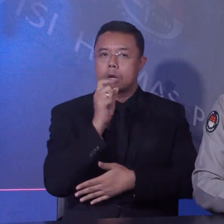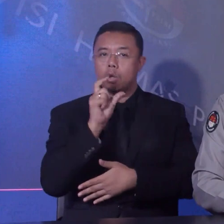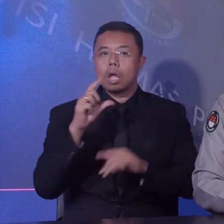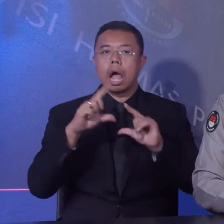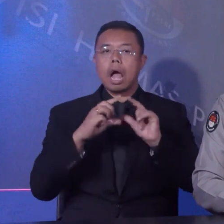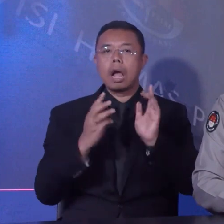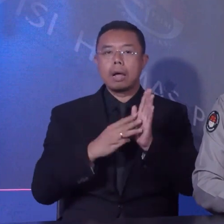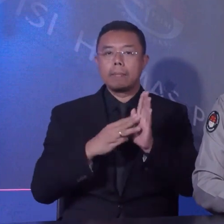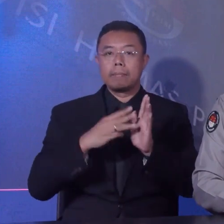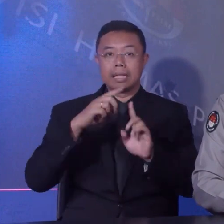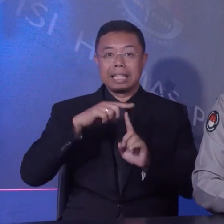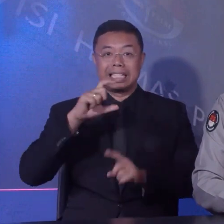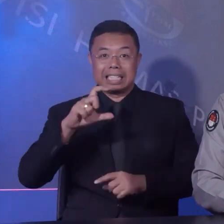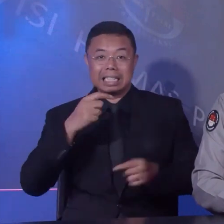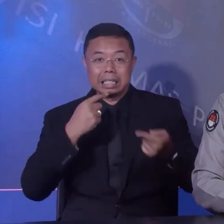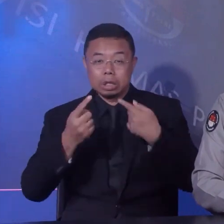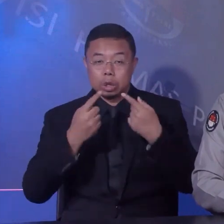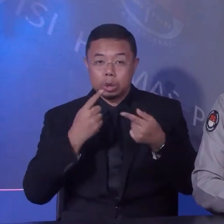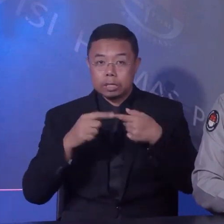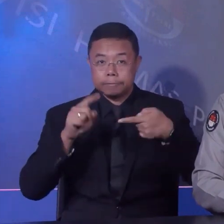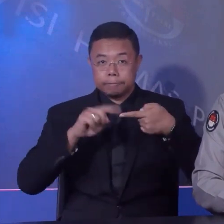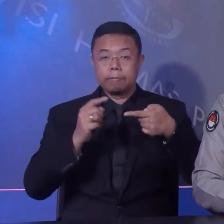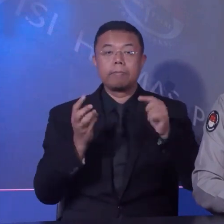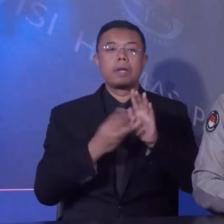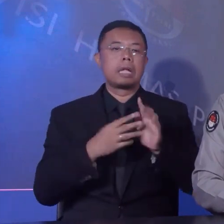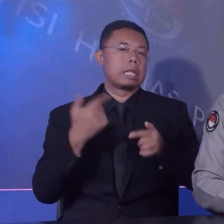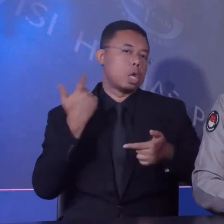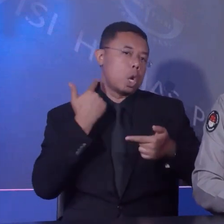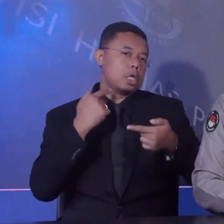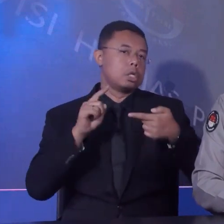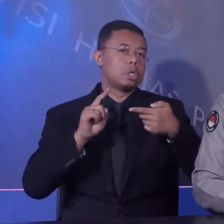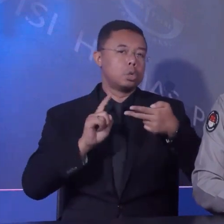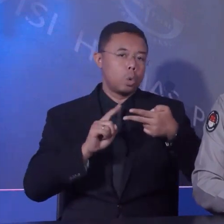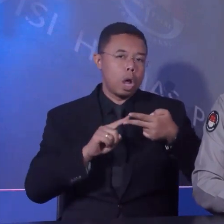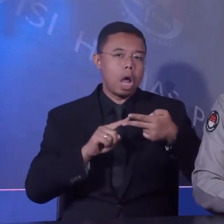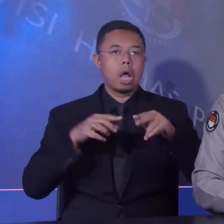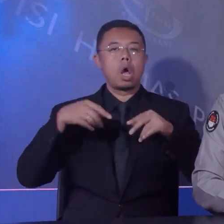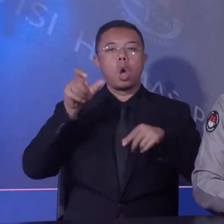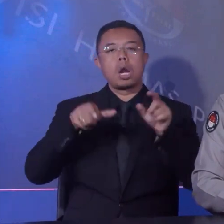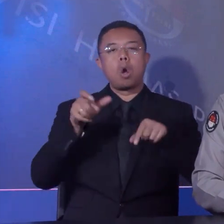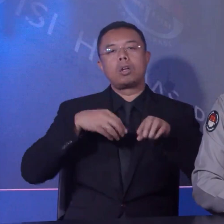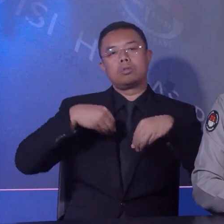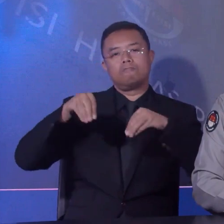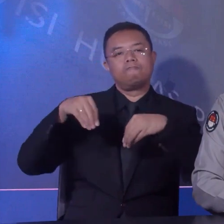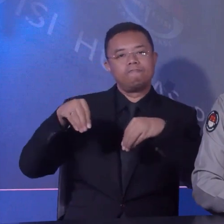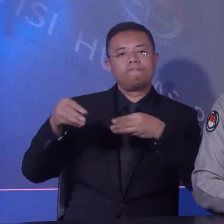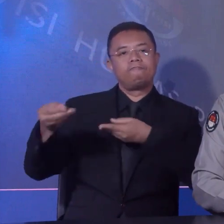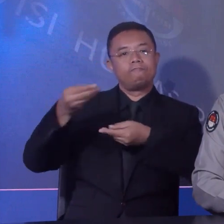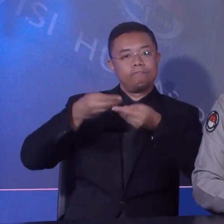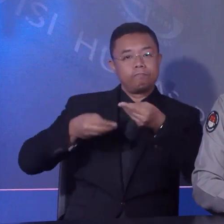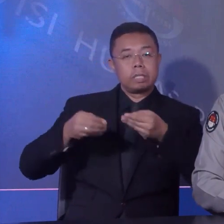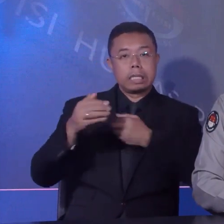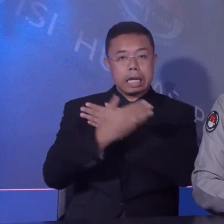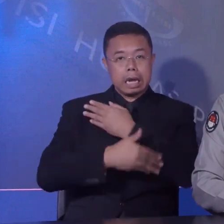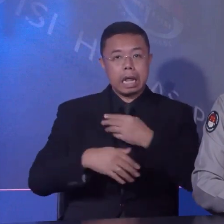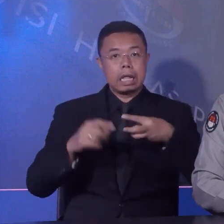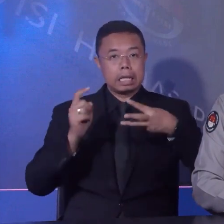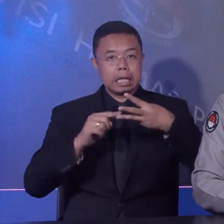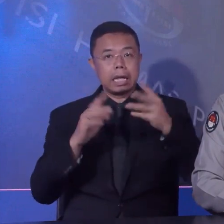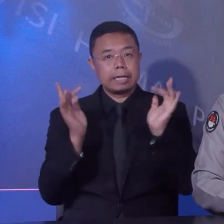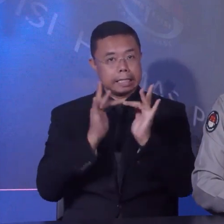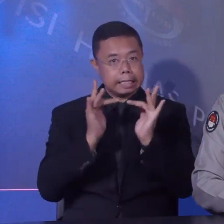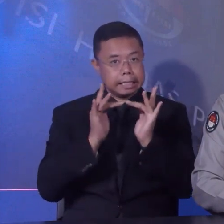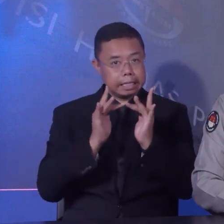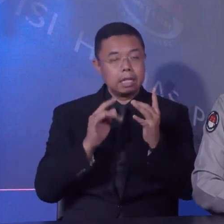transnasional yang dibahas satu terorisme dua tindak pidana perdagangan orang 3 kejahatan cyber